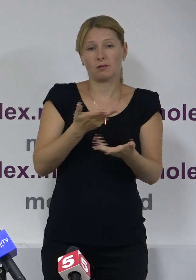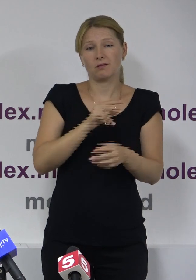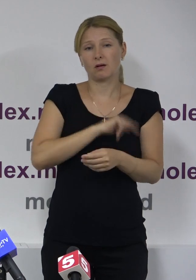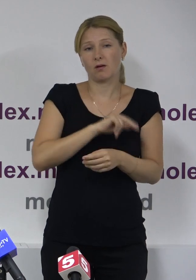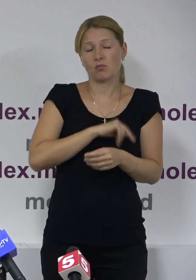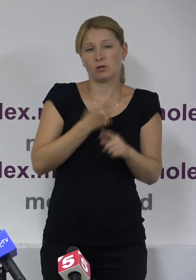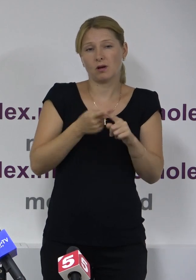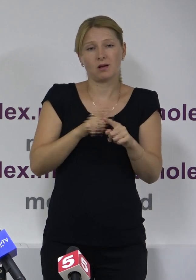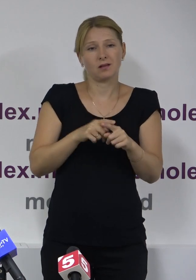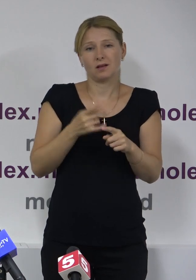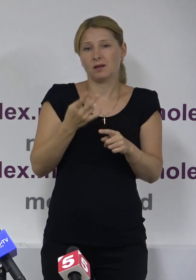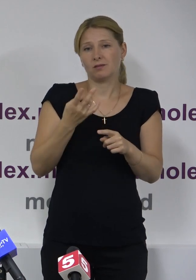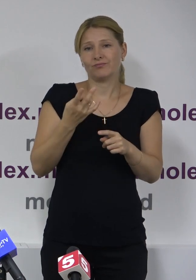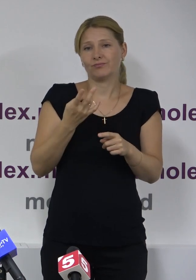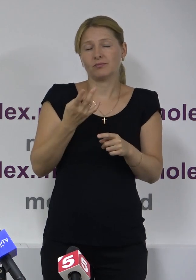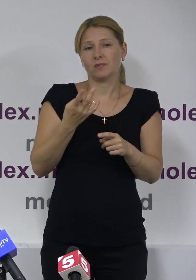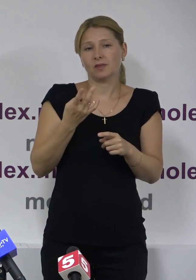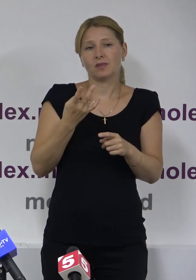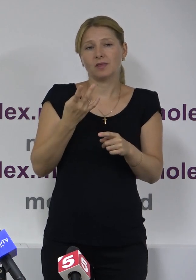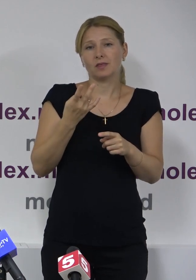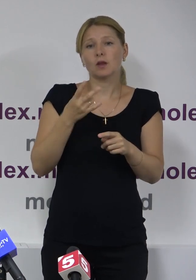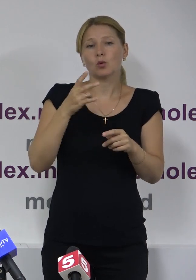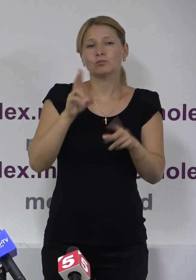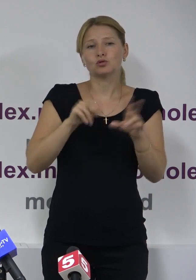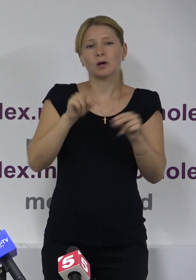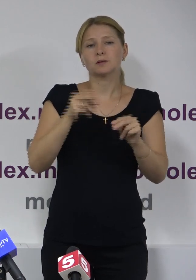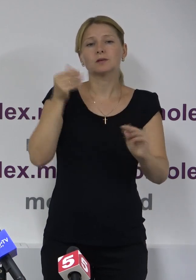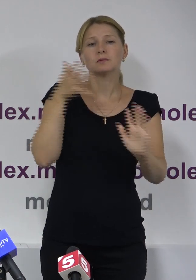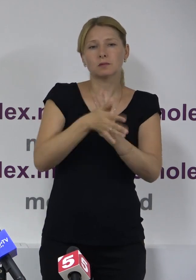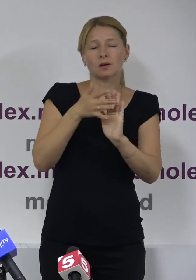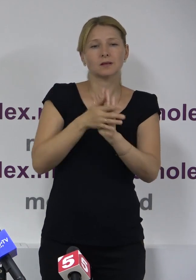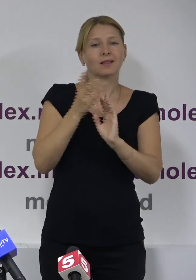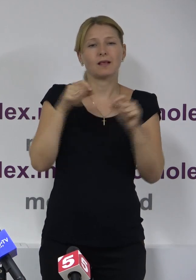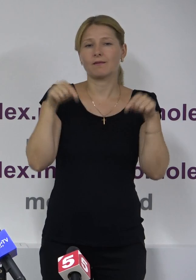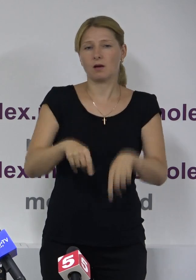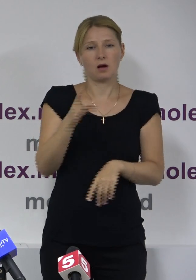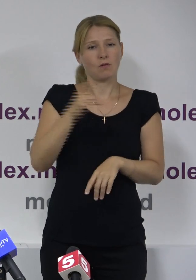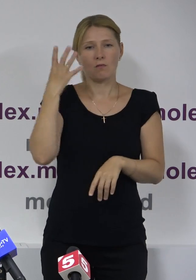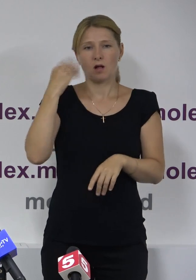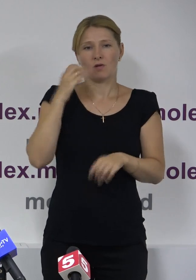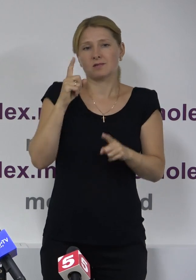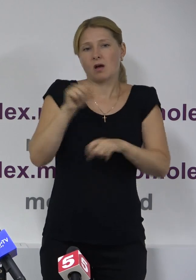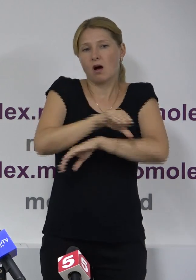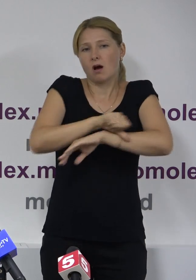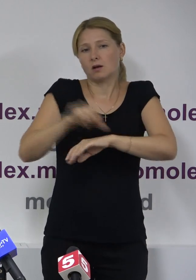este una care se desfășoară din afara Republicii Moldova cu resurse cel mai probabil